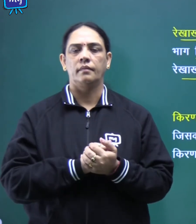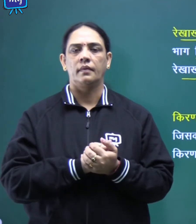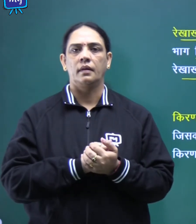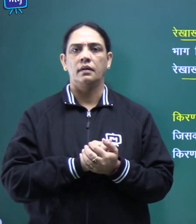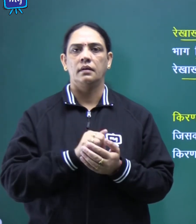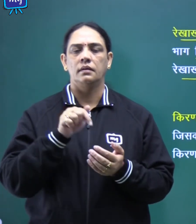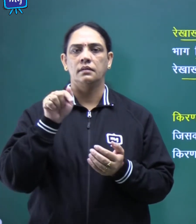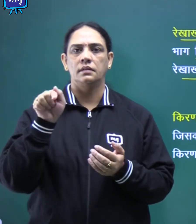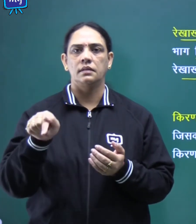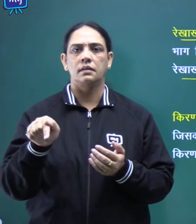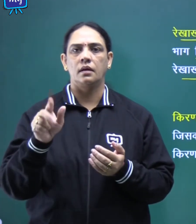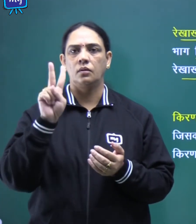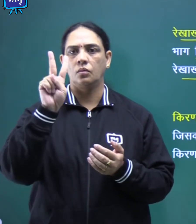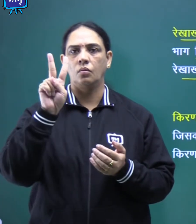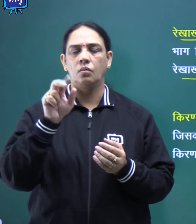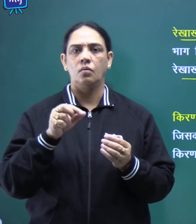जिसके दो अंत बिंदु